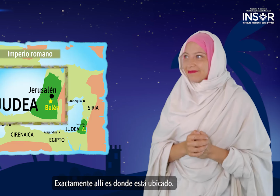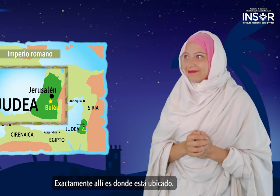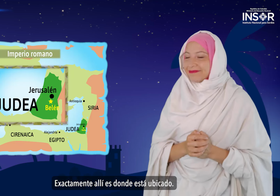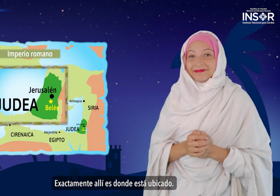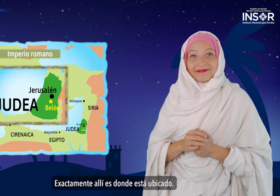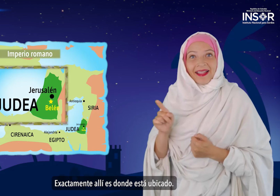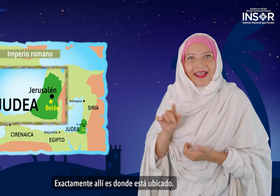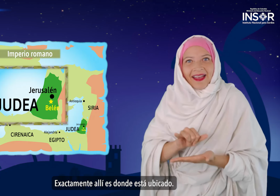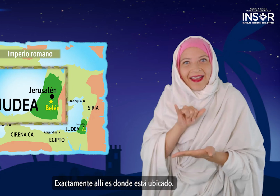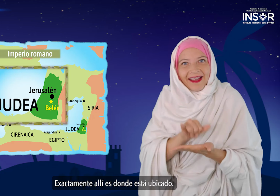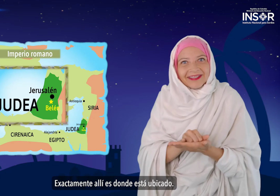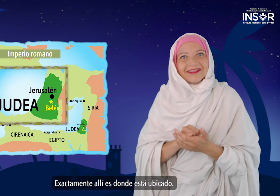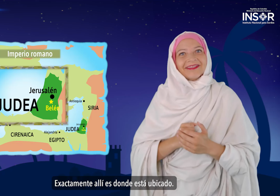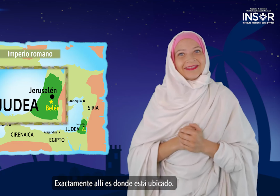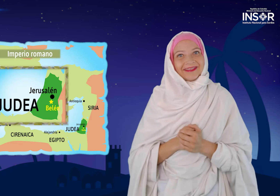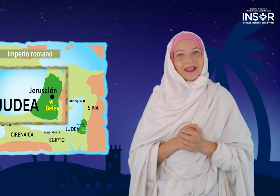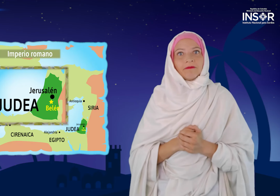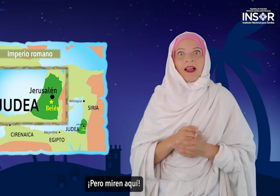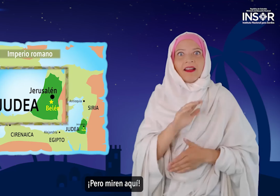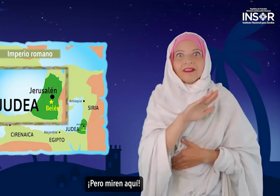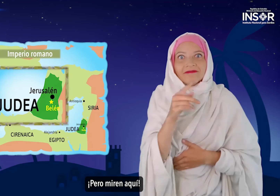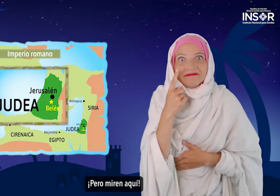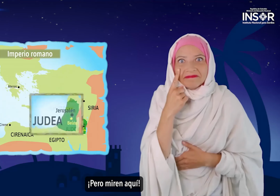Exactamente allí es donde está ubicado. Pero miren aquí.